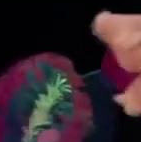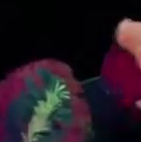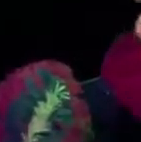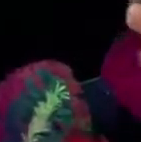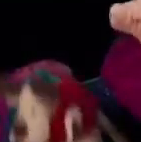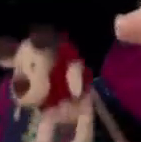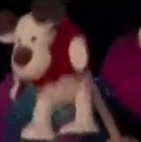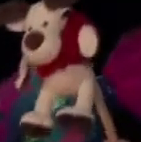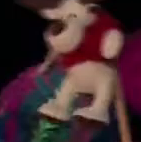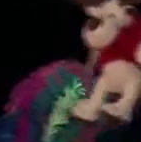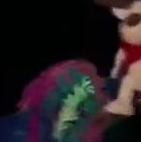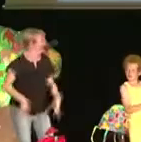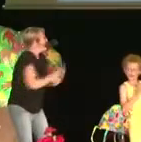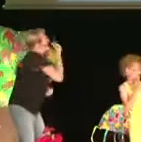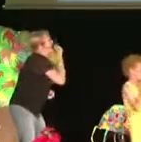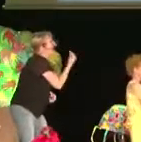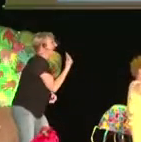Surprise, mon ami le loup! Bon